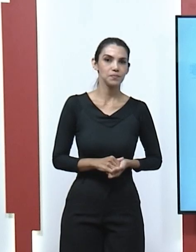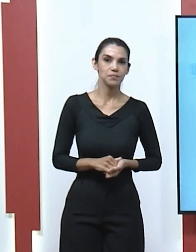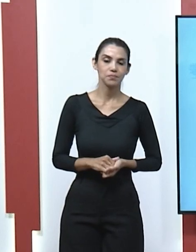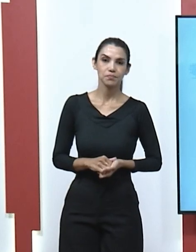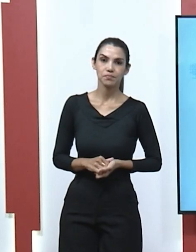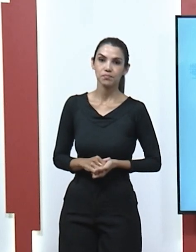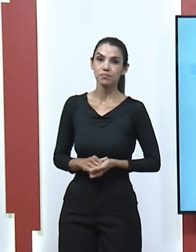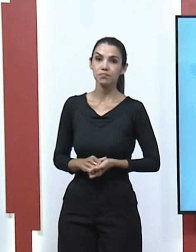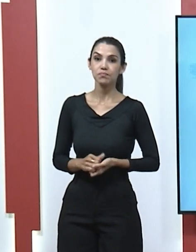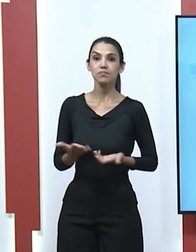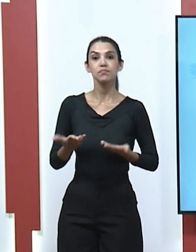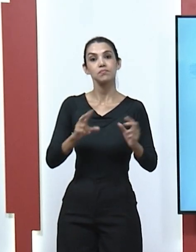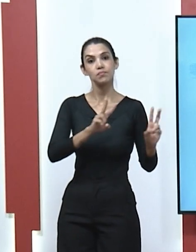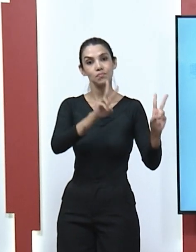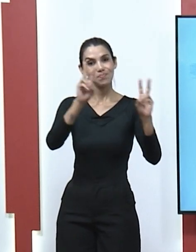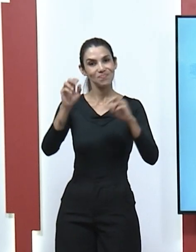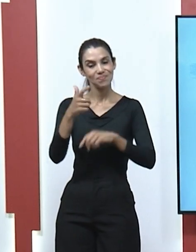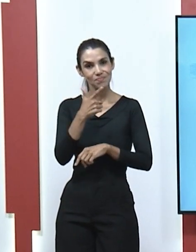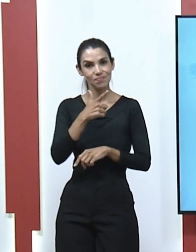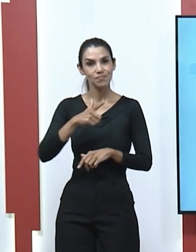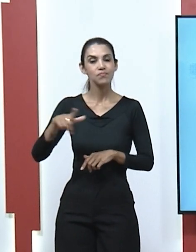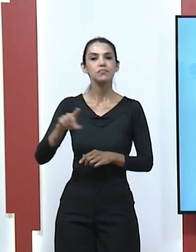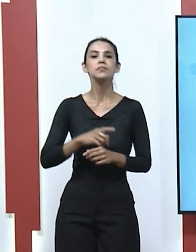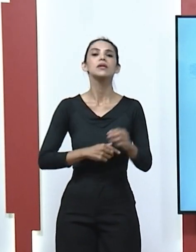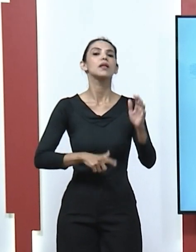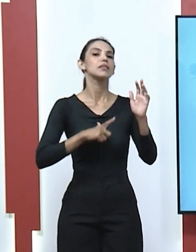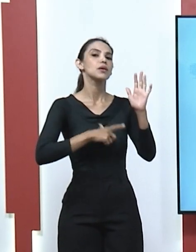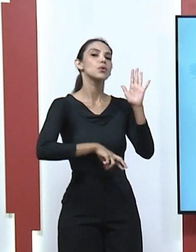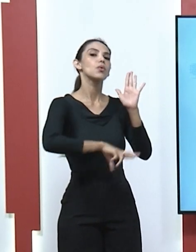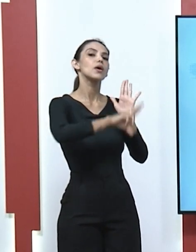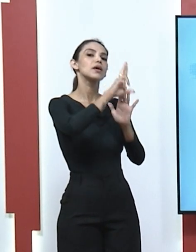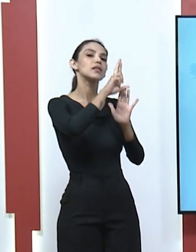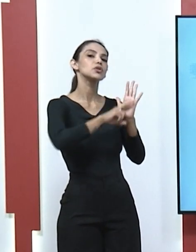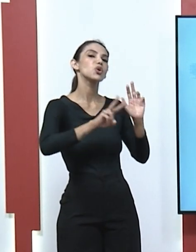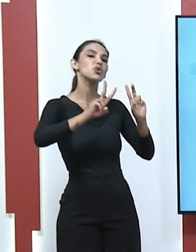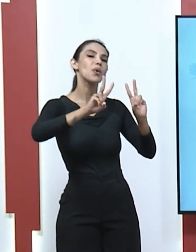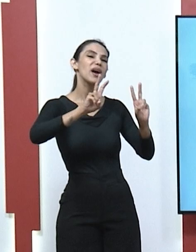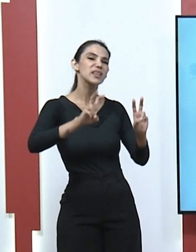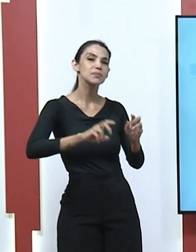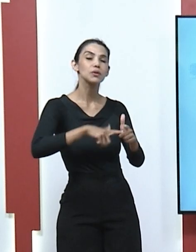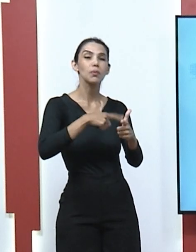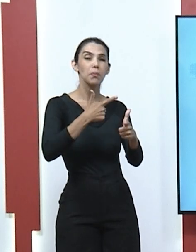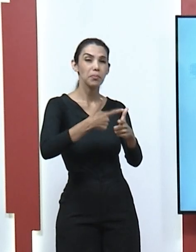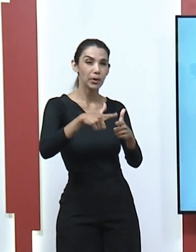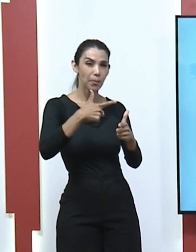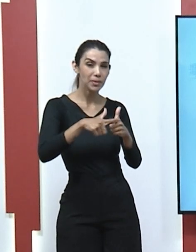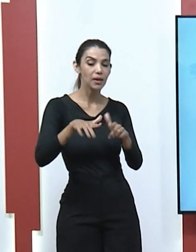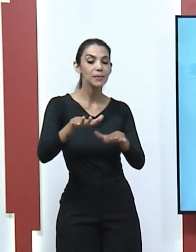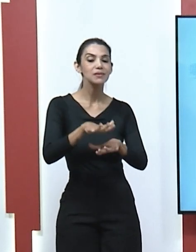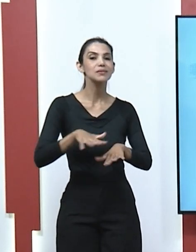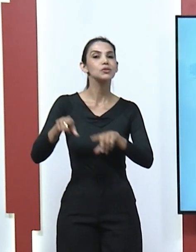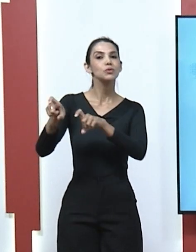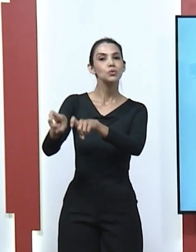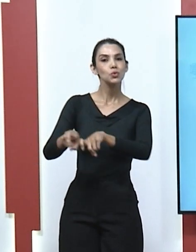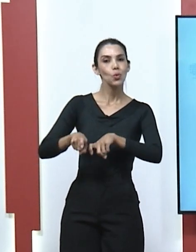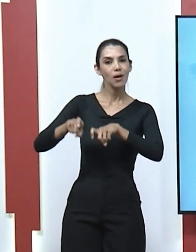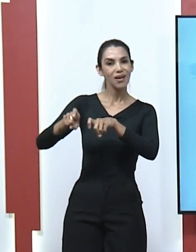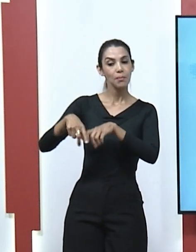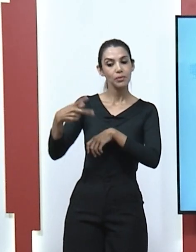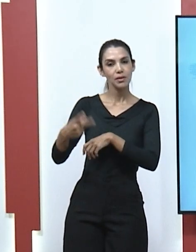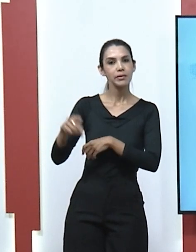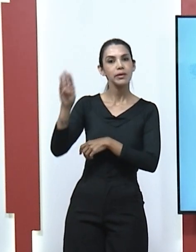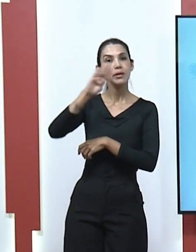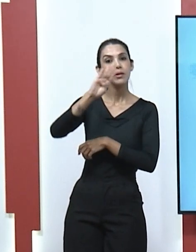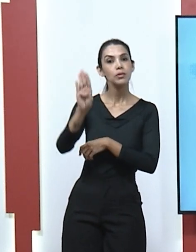E agora a gente muda de assunto. O relatório Conflitos no Campo Brasil, da Comissão Pastoral da